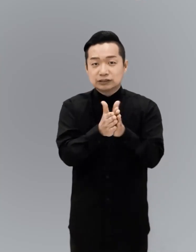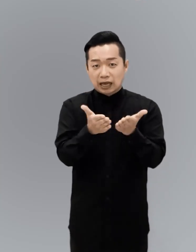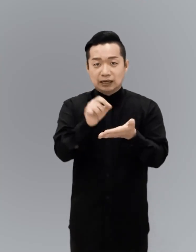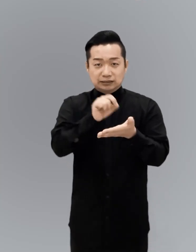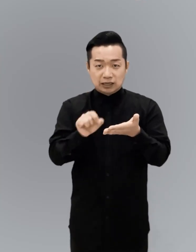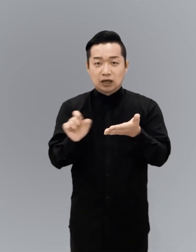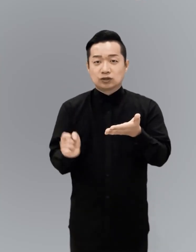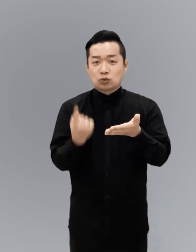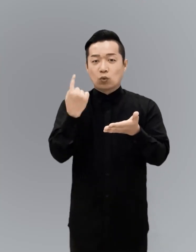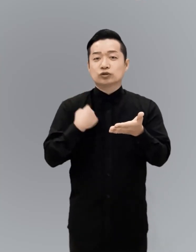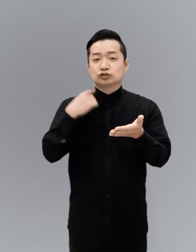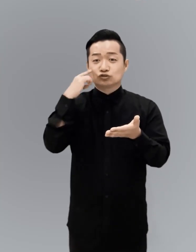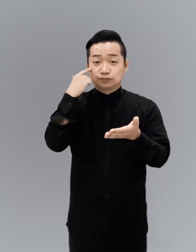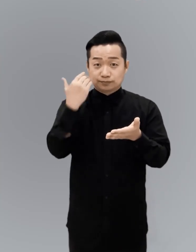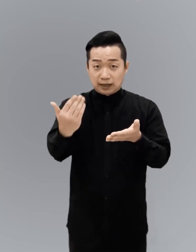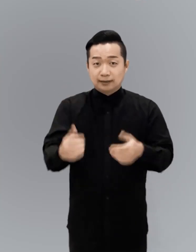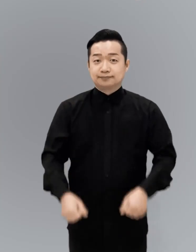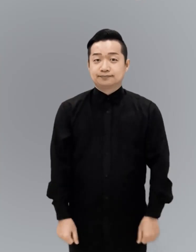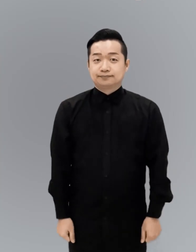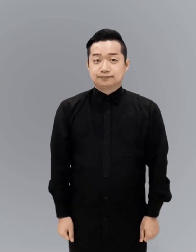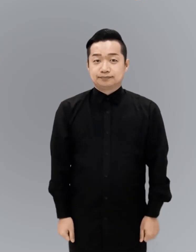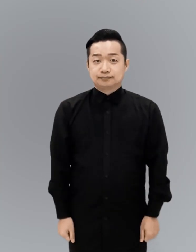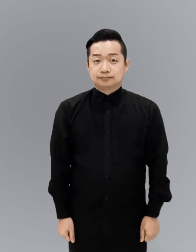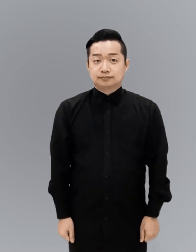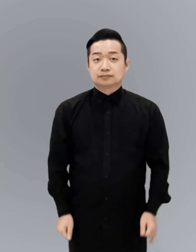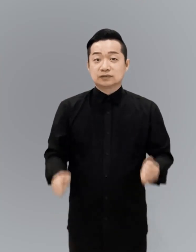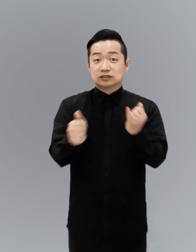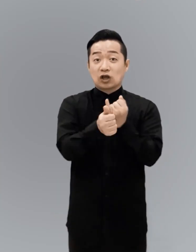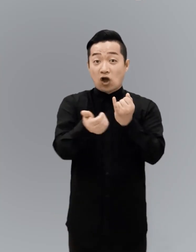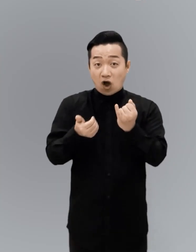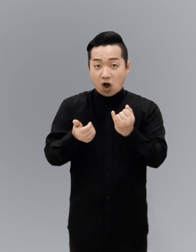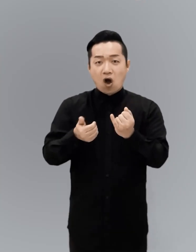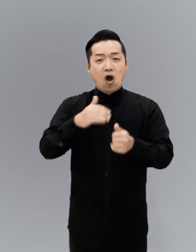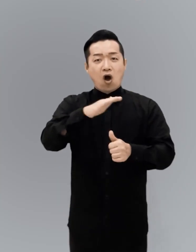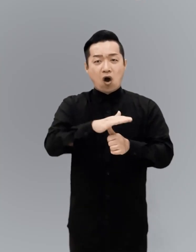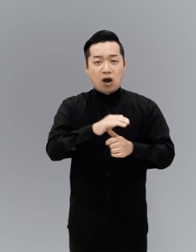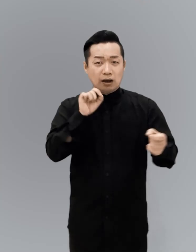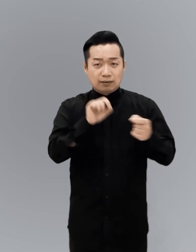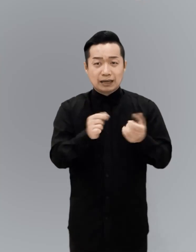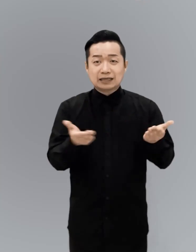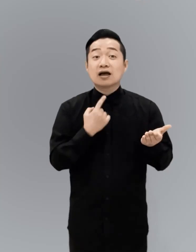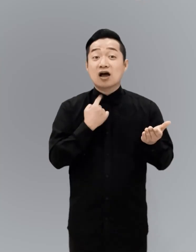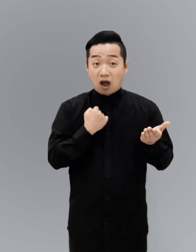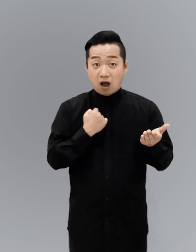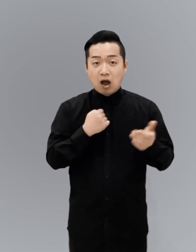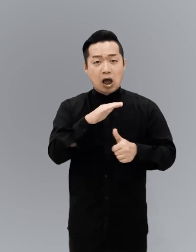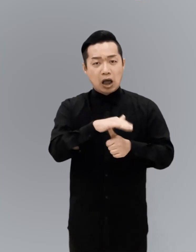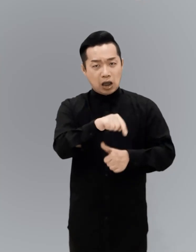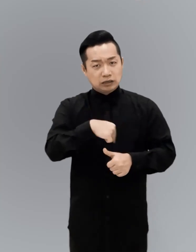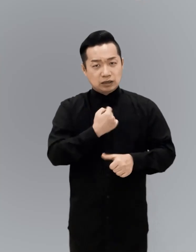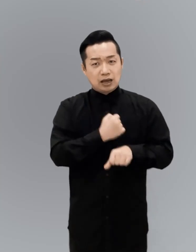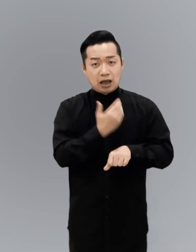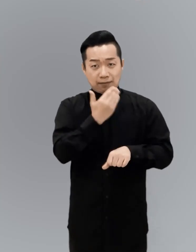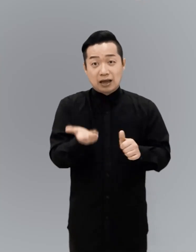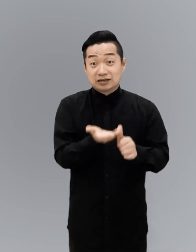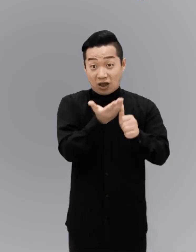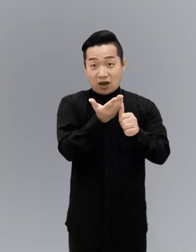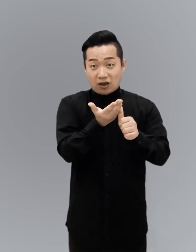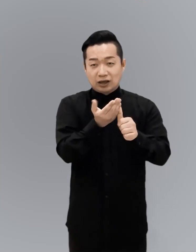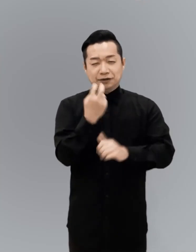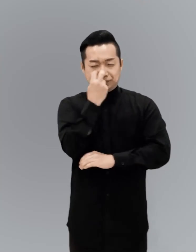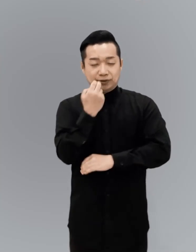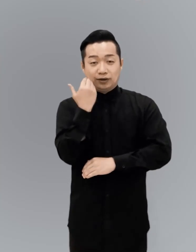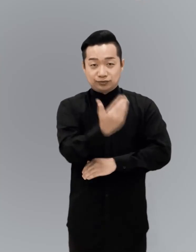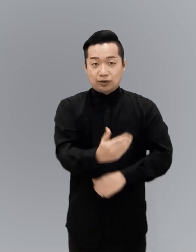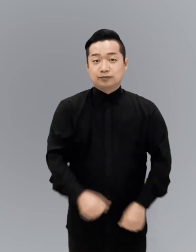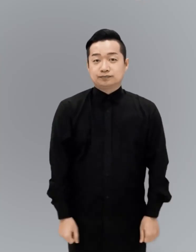된 이유와 책을 쓰게 된 동기가 궁금합니다. 결혼 전 어린이와 가깝게 지내는 일을 하며 아이가 스스로 할 수 있게